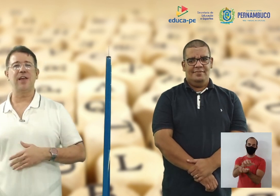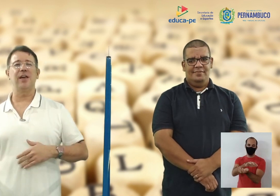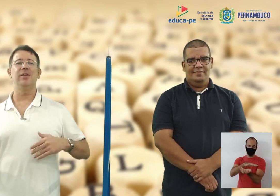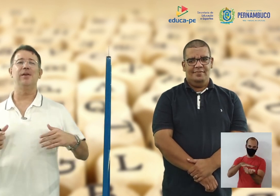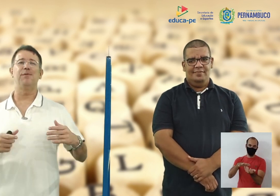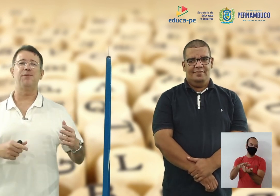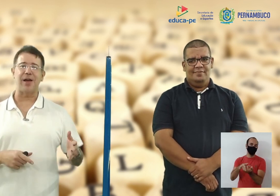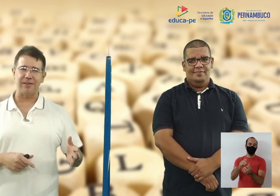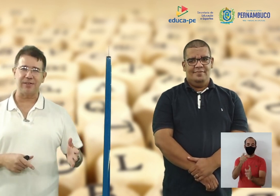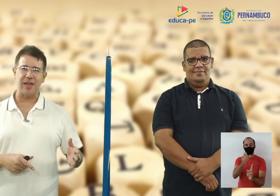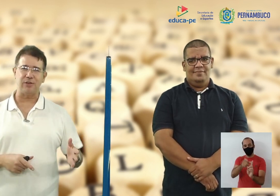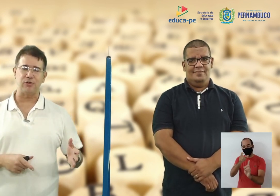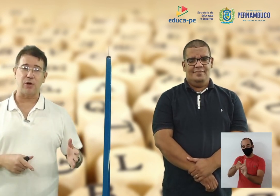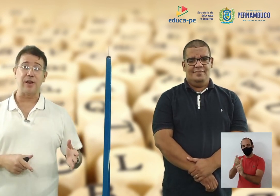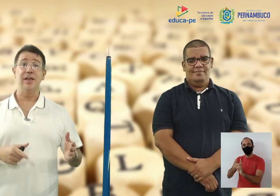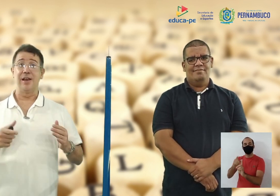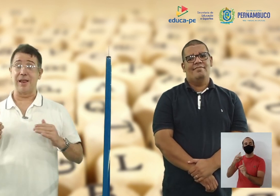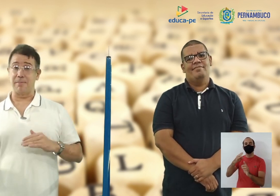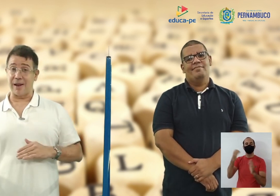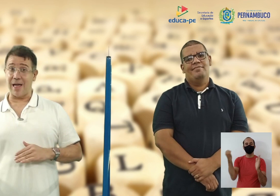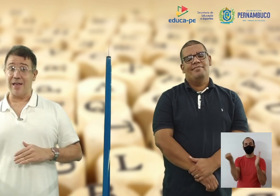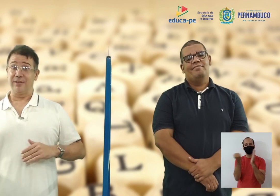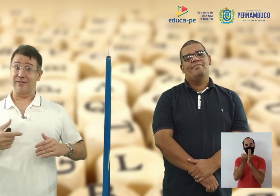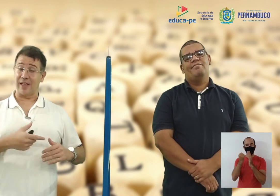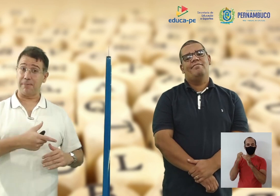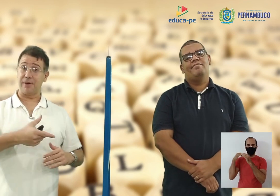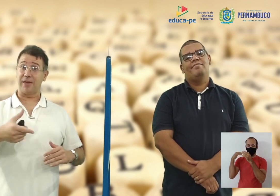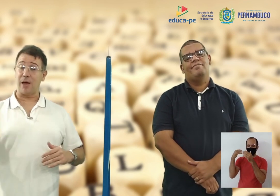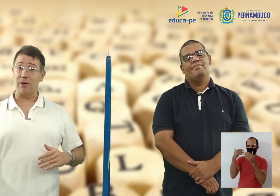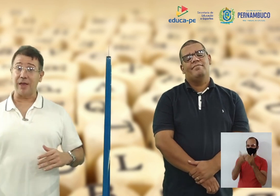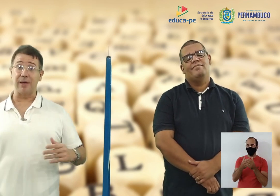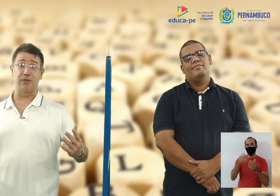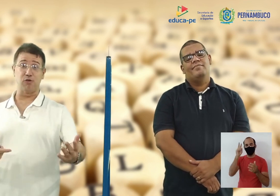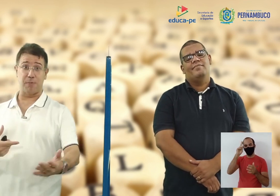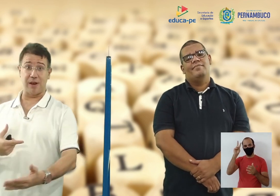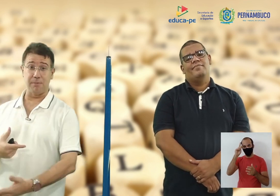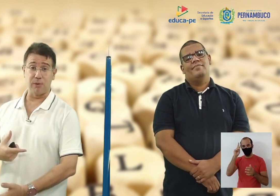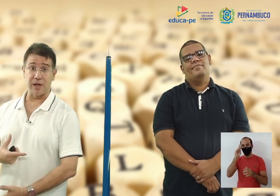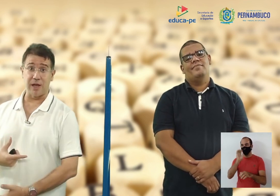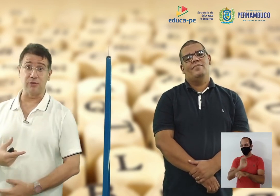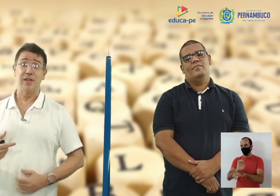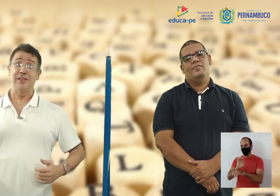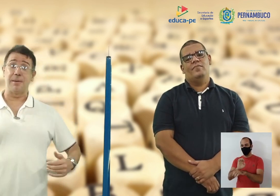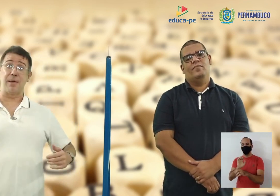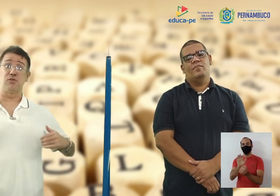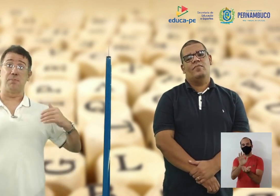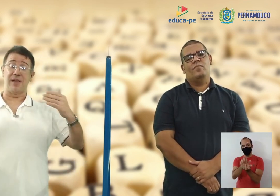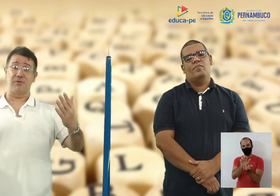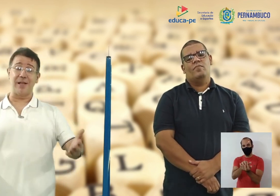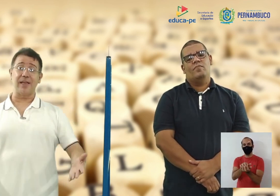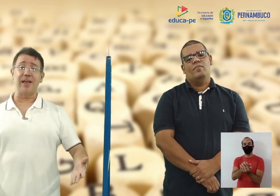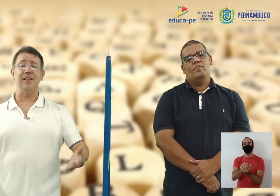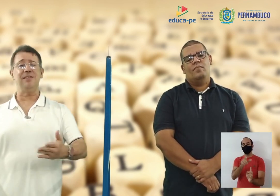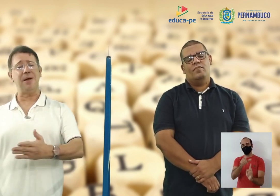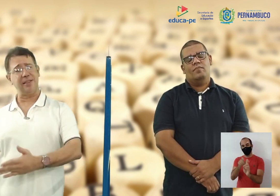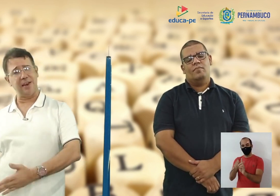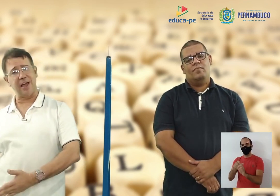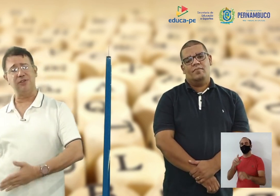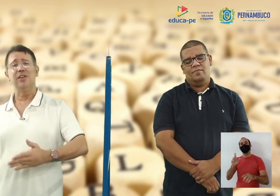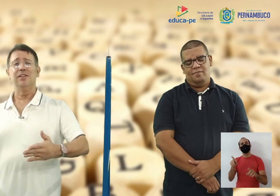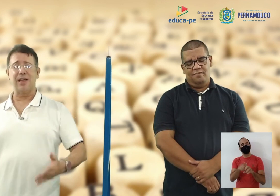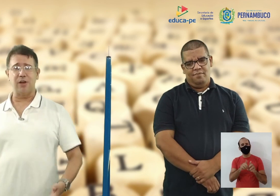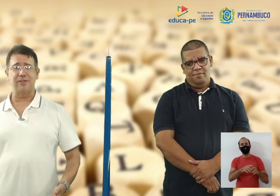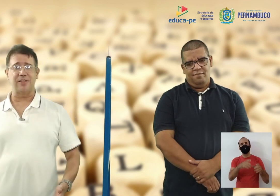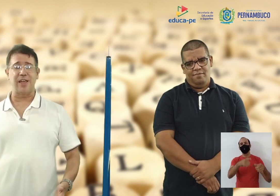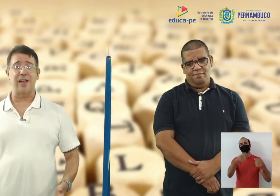que fizeram e que fazem a história. Lembrar sempre que é o quê? São os pernambucanos, também os bens materiais e